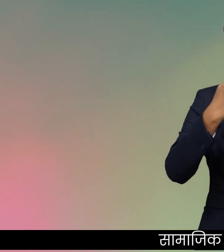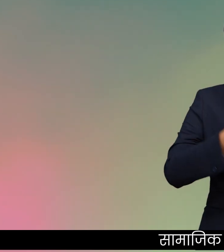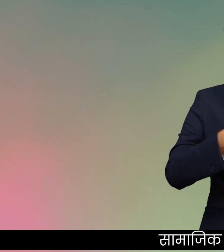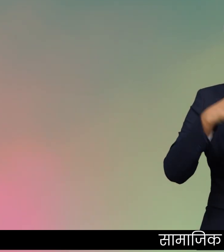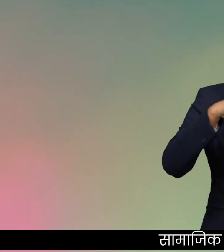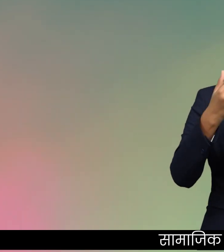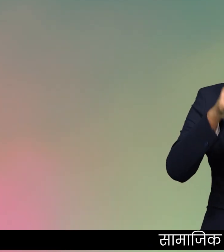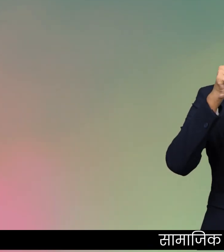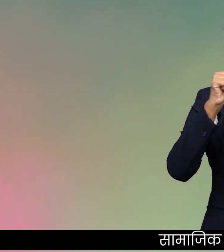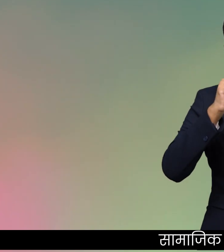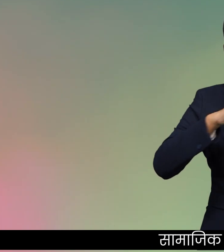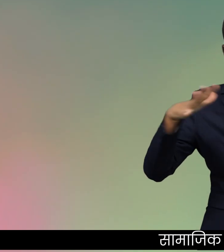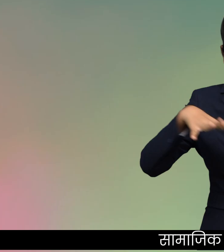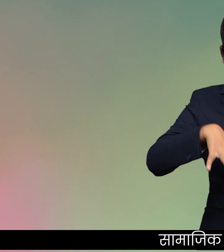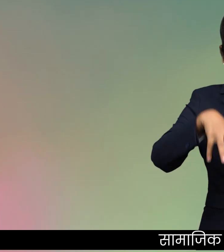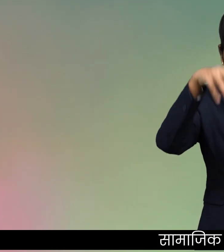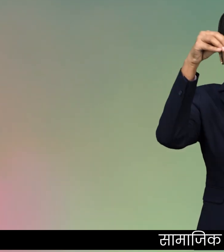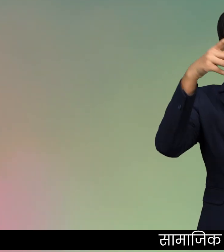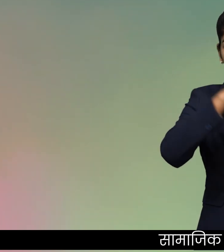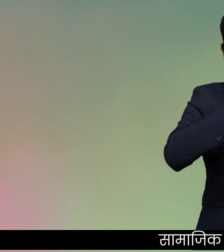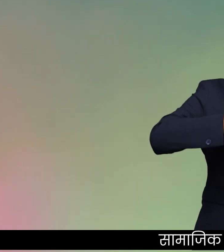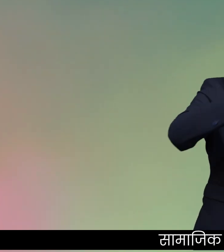सामाजिक अभ्यास या विषयातून.